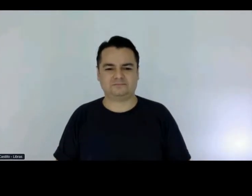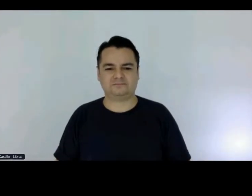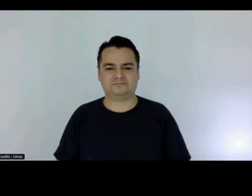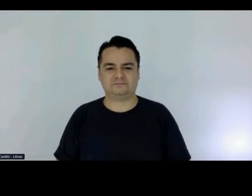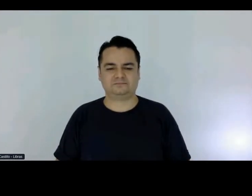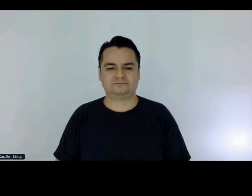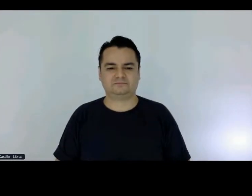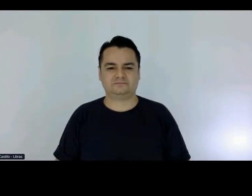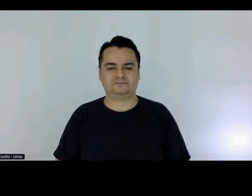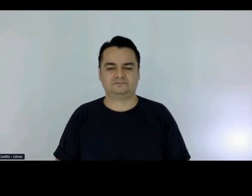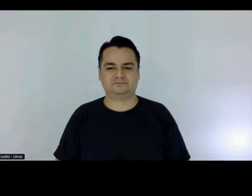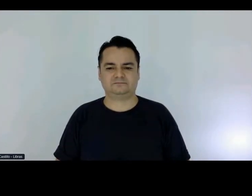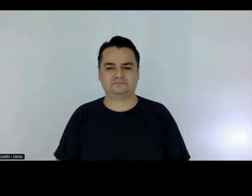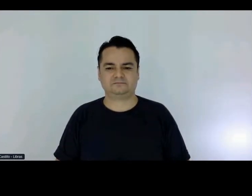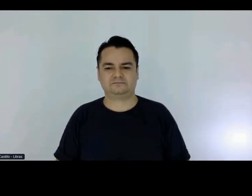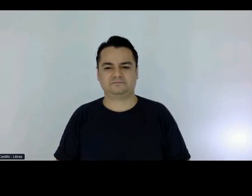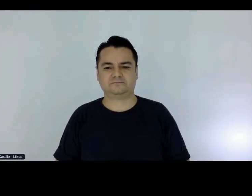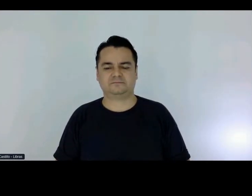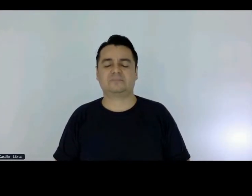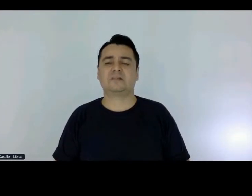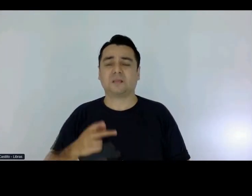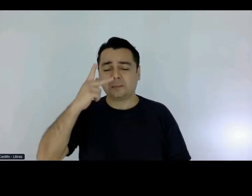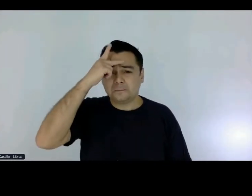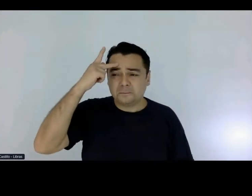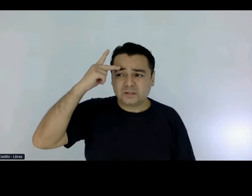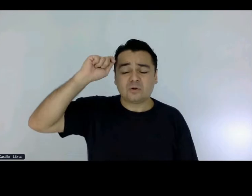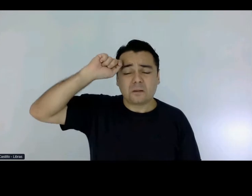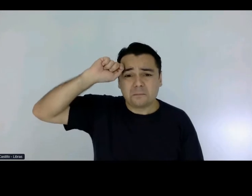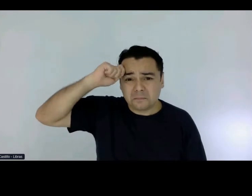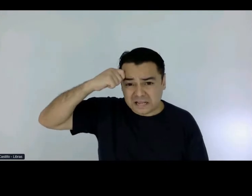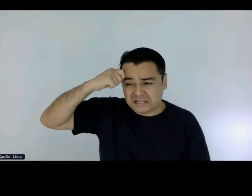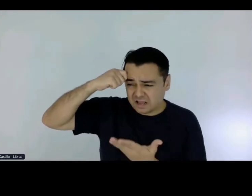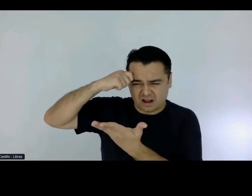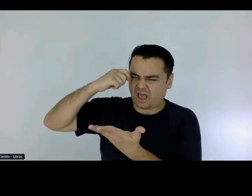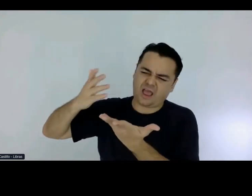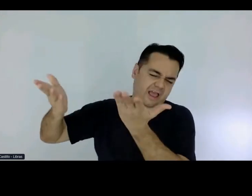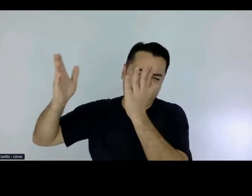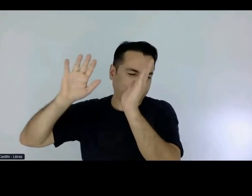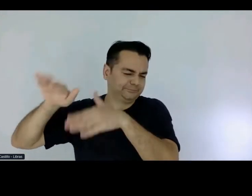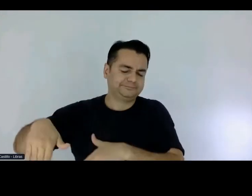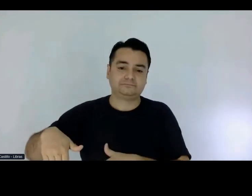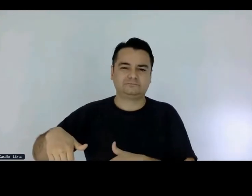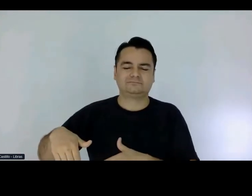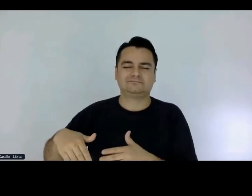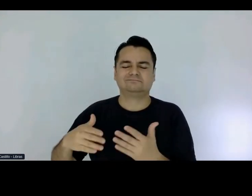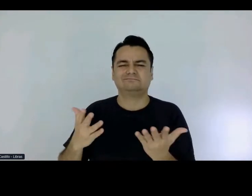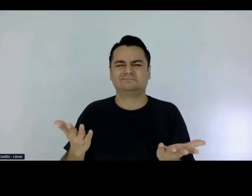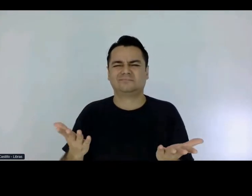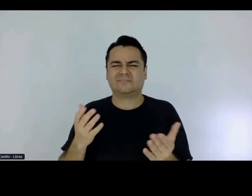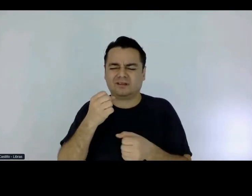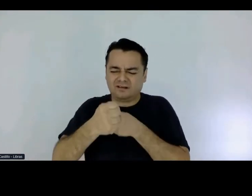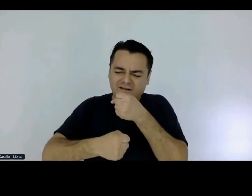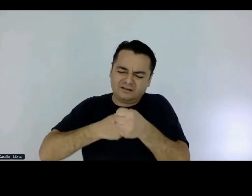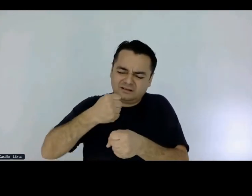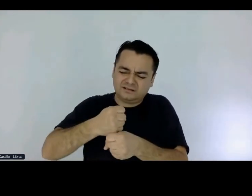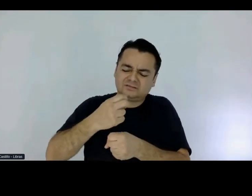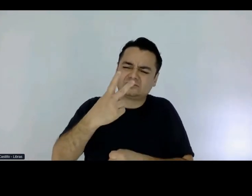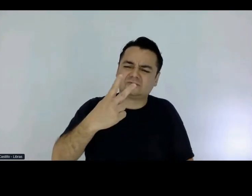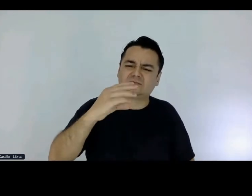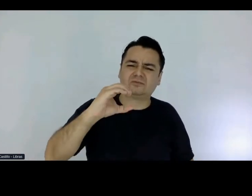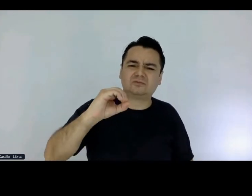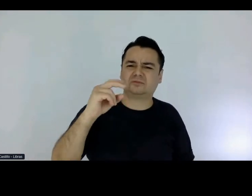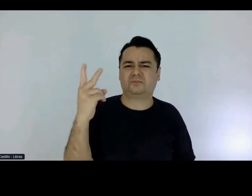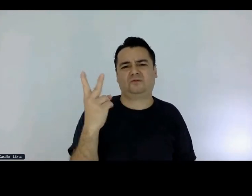Pessoa preta, é isso. Gente, em pleno 2022, a